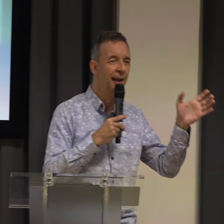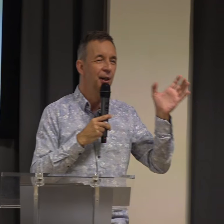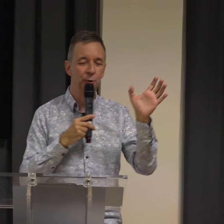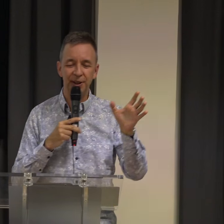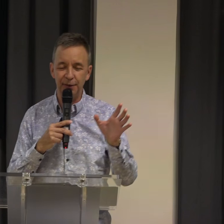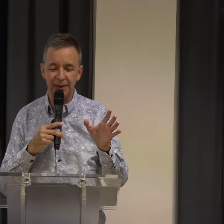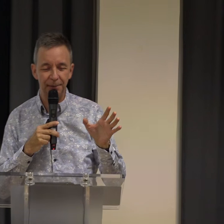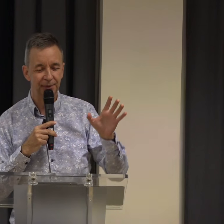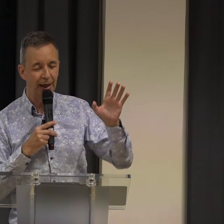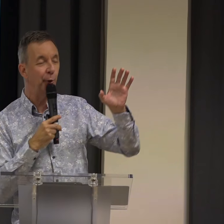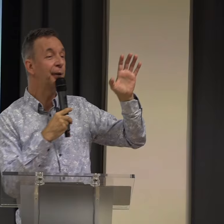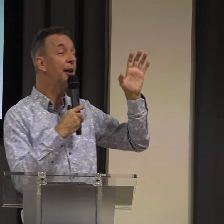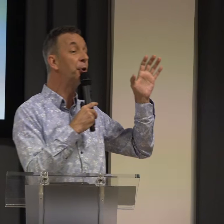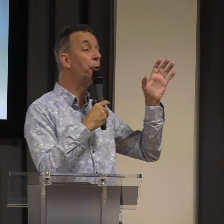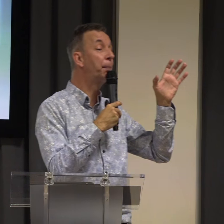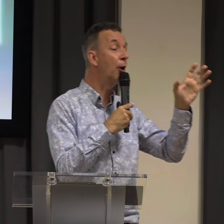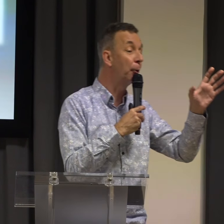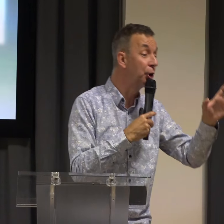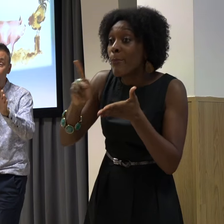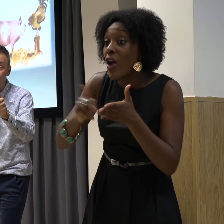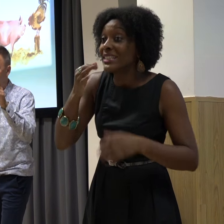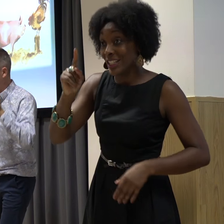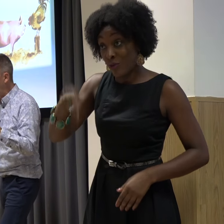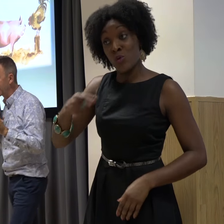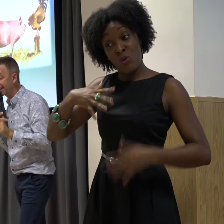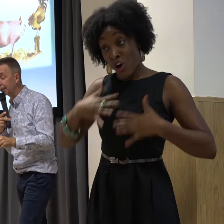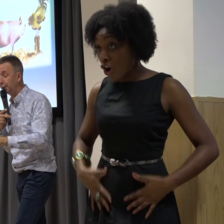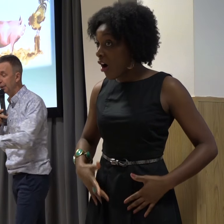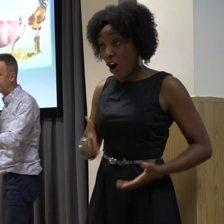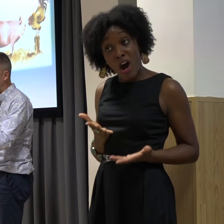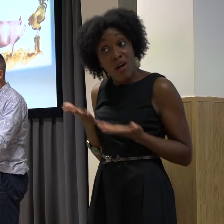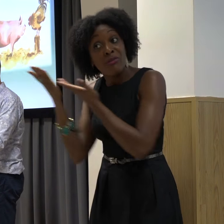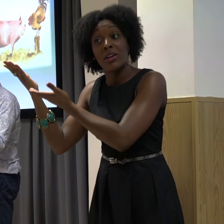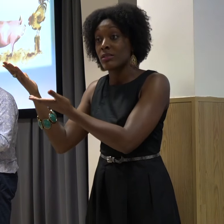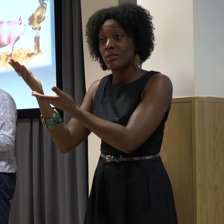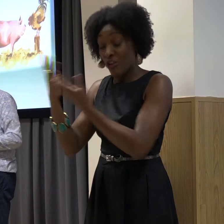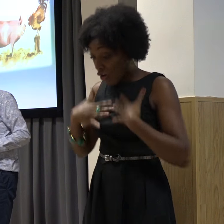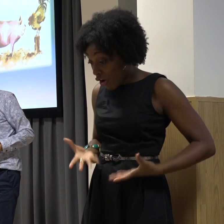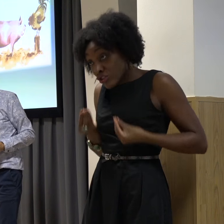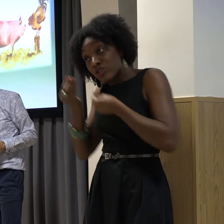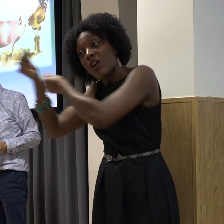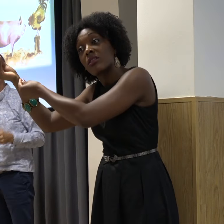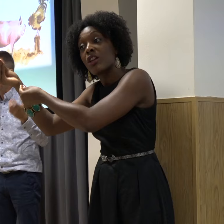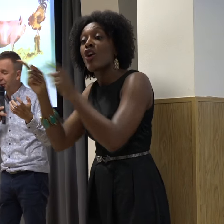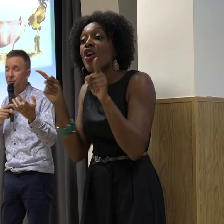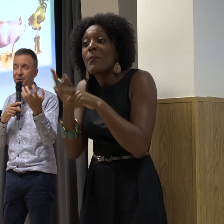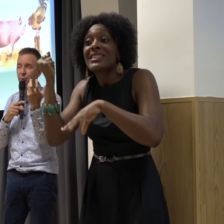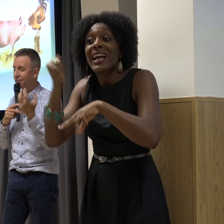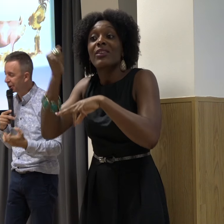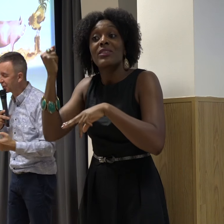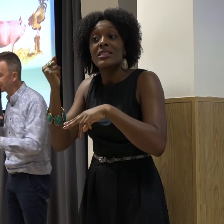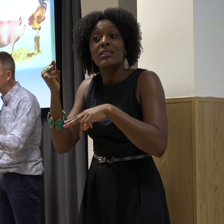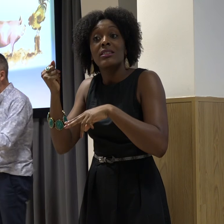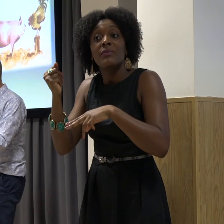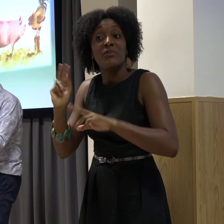ici nous invite à offrir notre propre corps comme un sacrifice vivant. C'est ça. Et c'est la conséquence aussi d'une